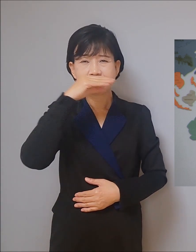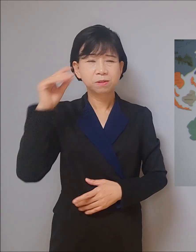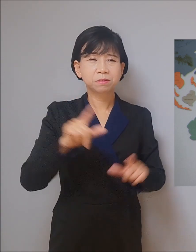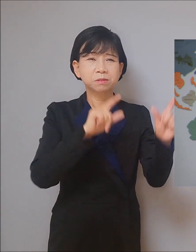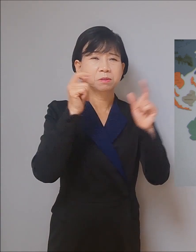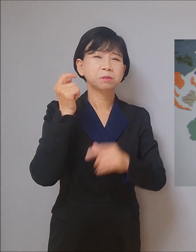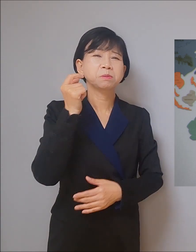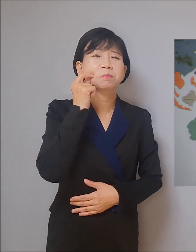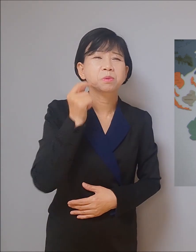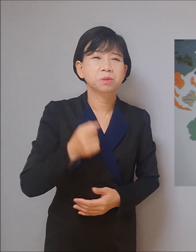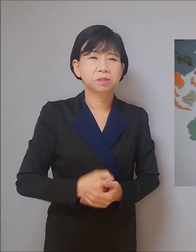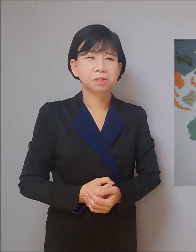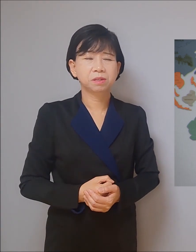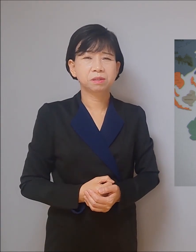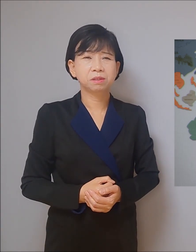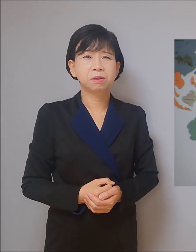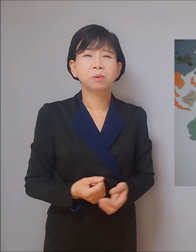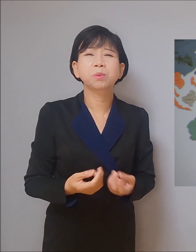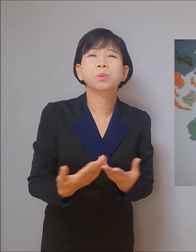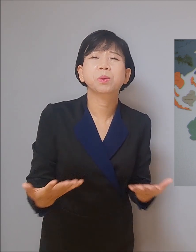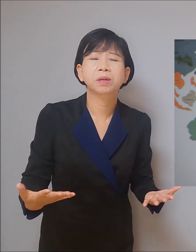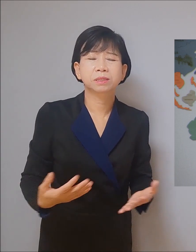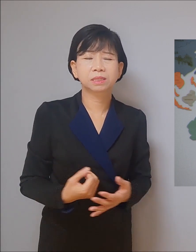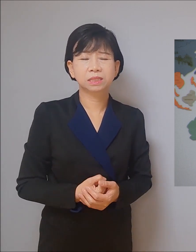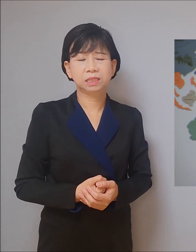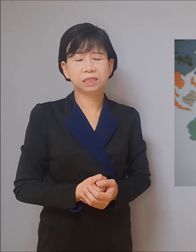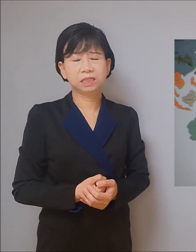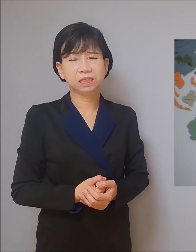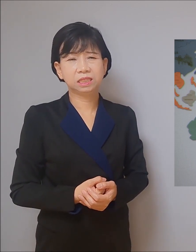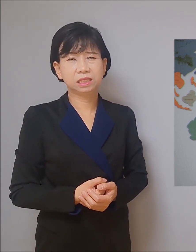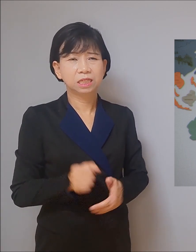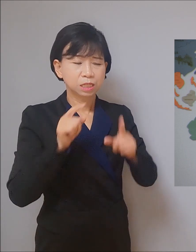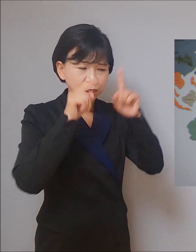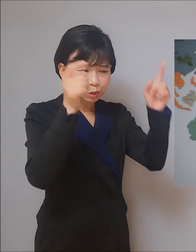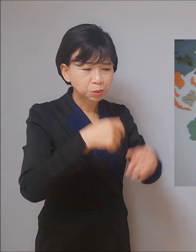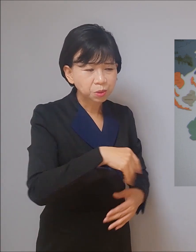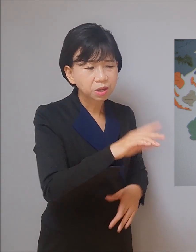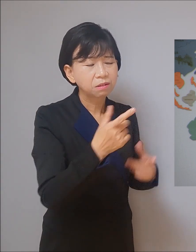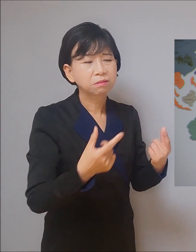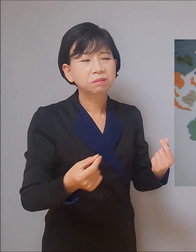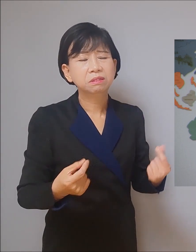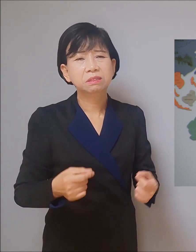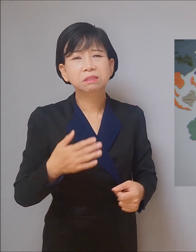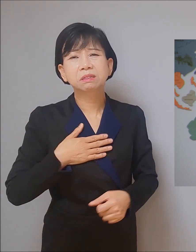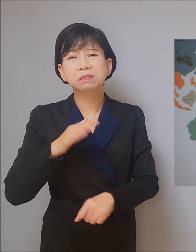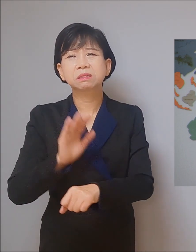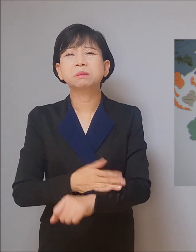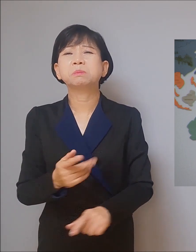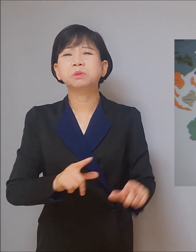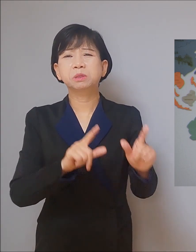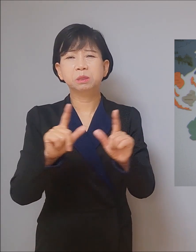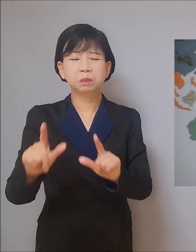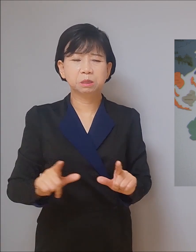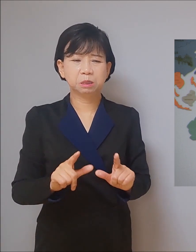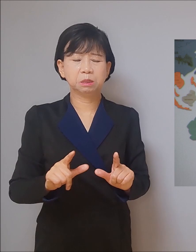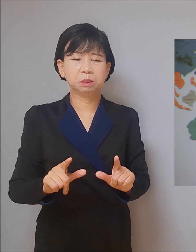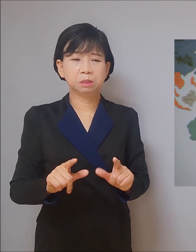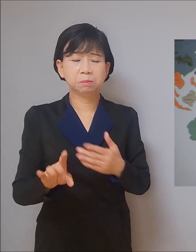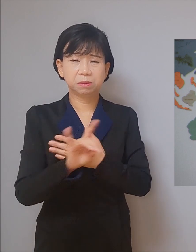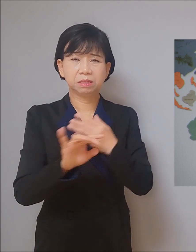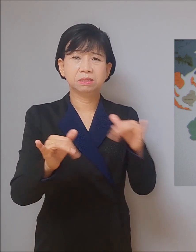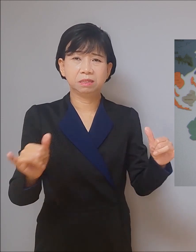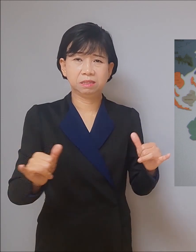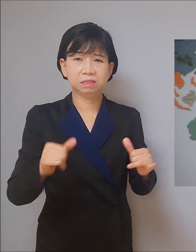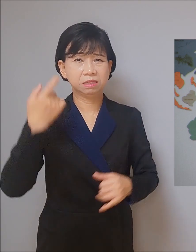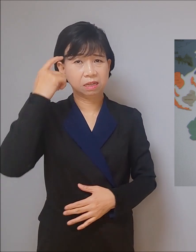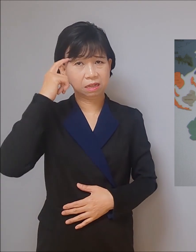살았네, 오늘처럼만 살면 난 지옥 갈 것 같아. 바리새인들만 그런 생각을